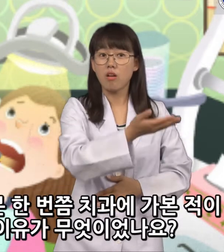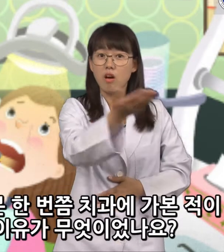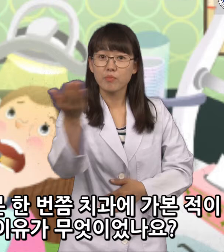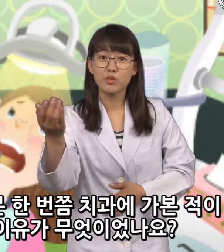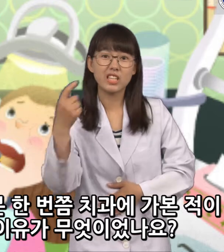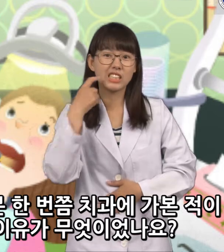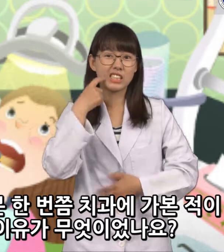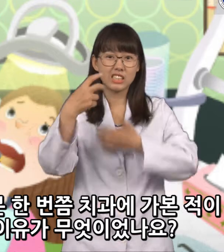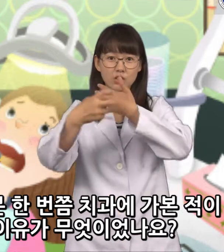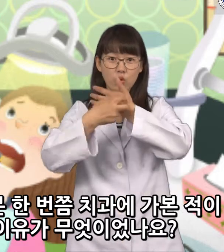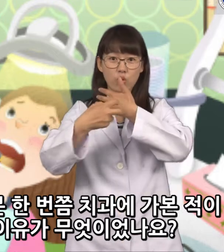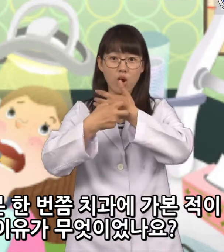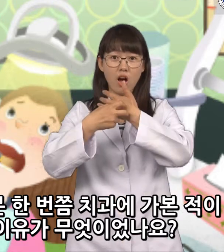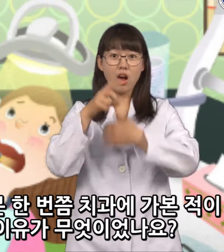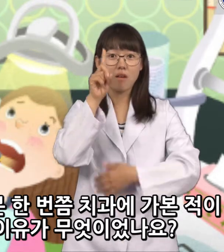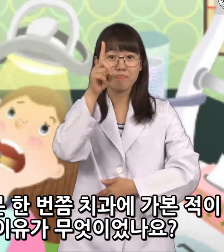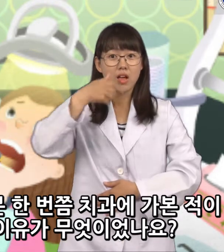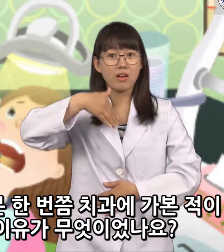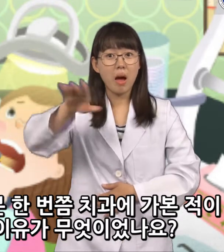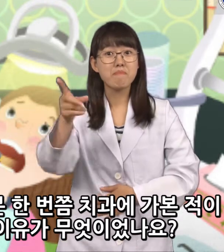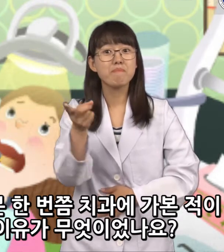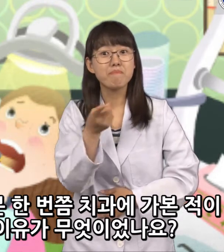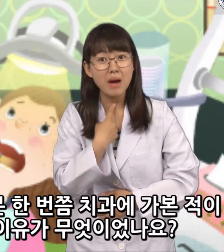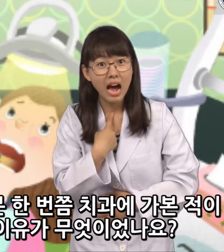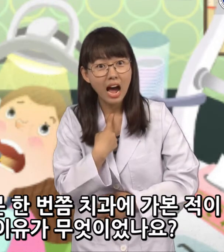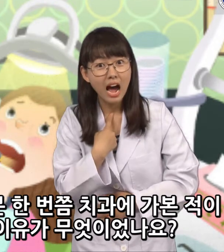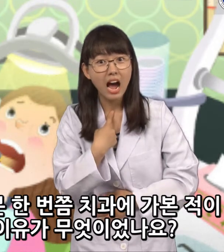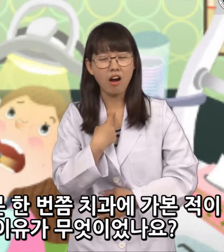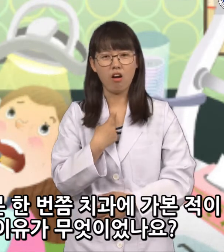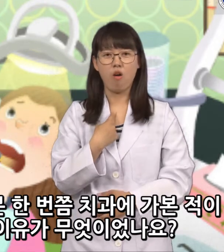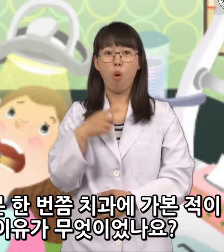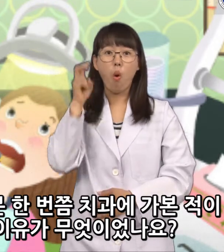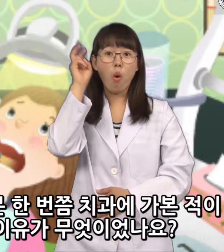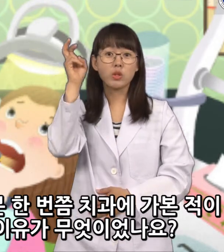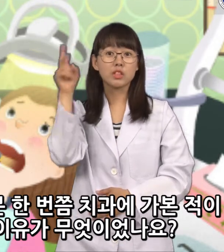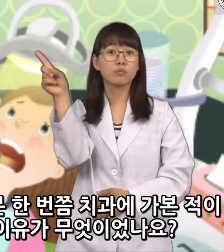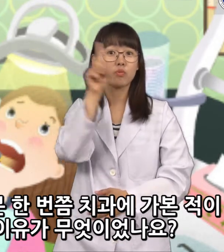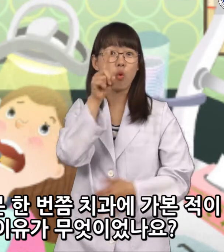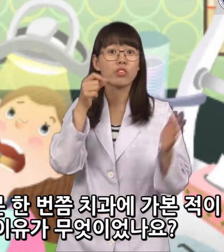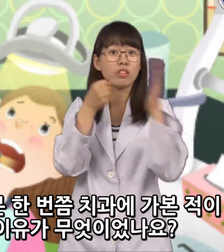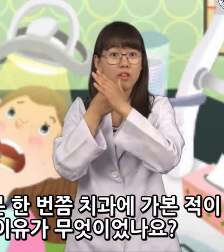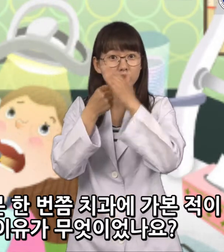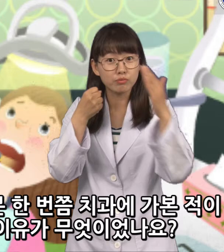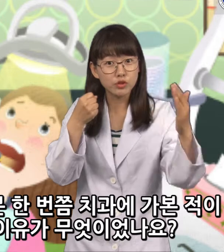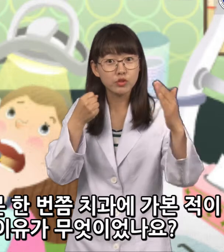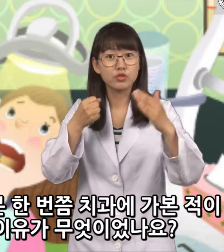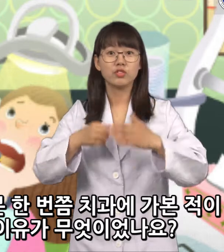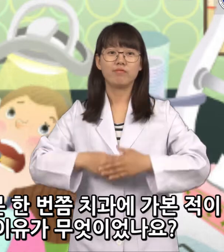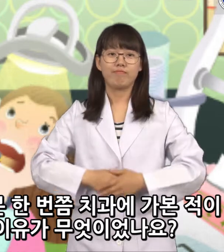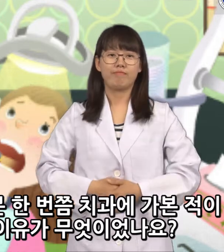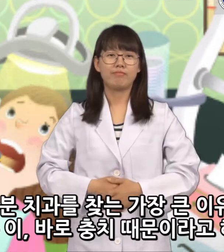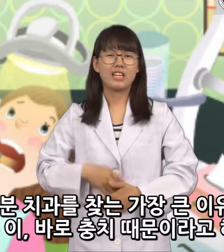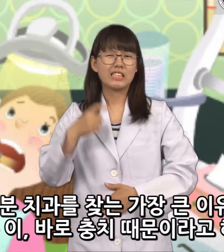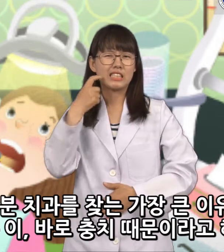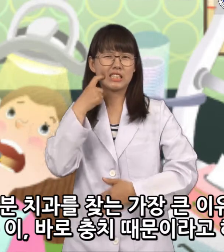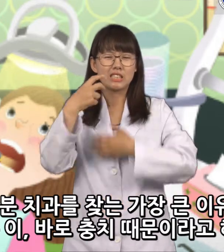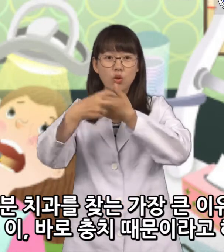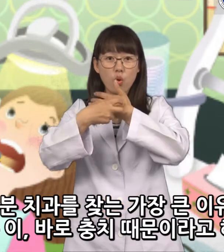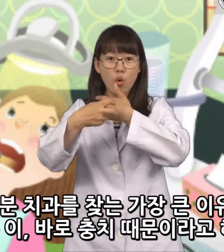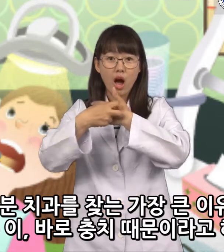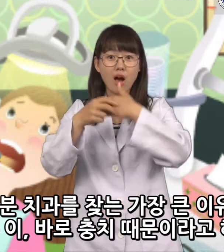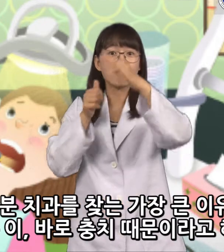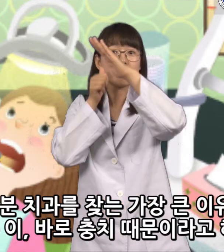여러분, 한 번쯤 치과에 가본 적이 있죠? 혹시 무엇 때문이었나요?